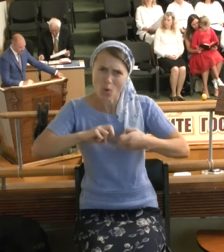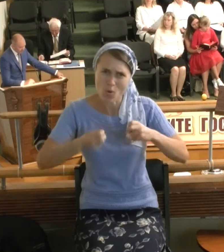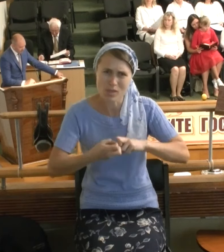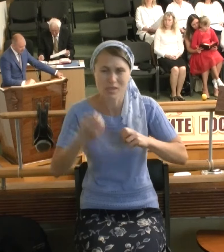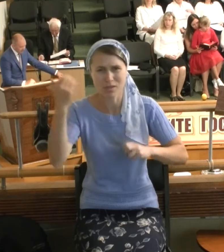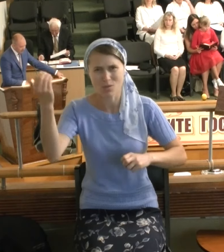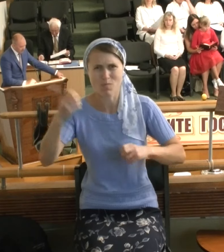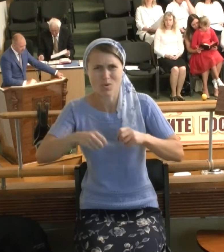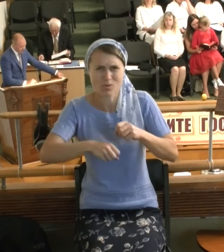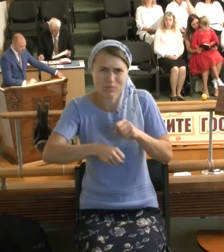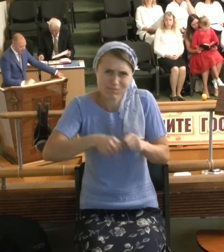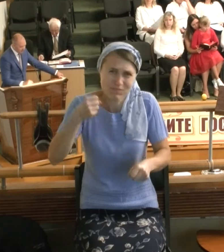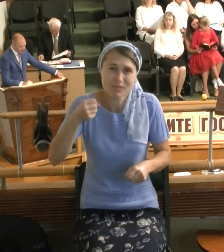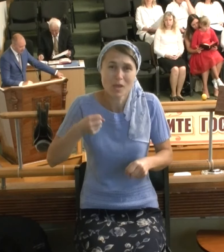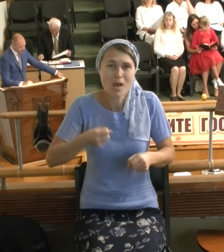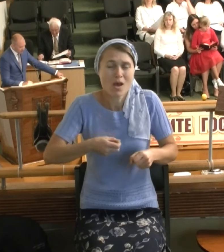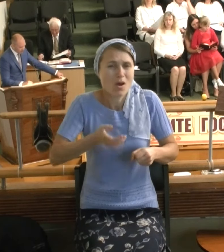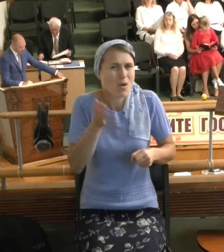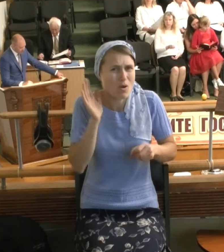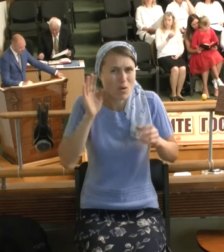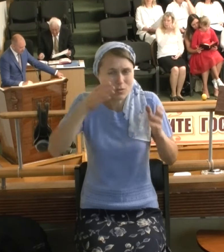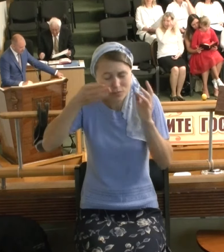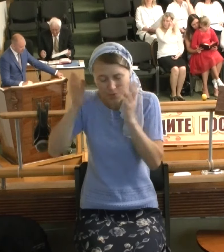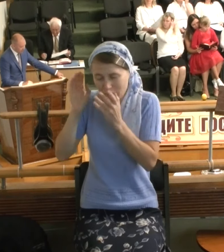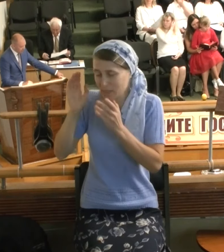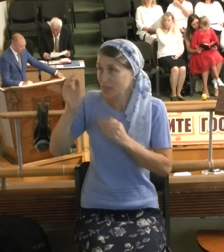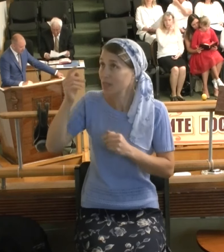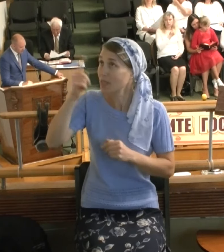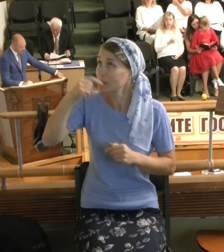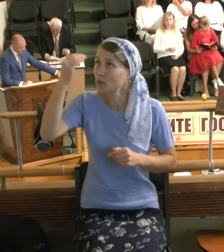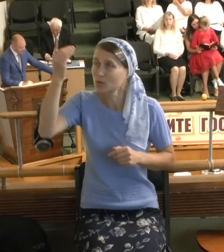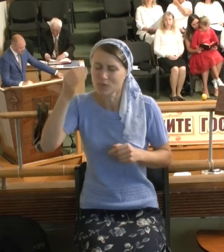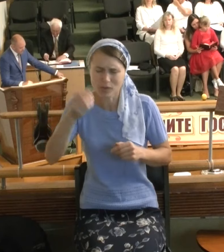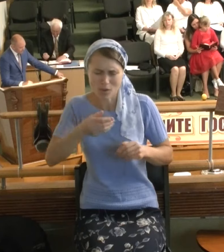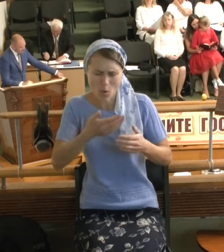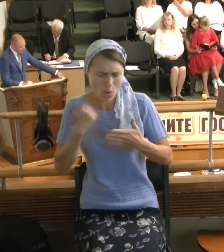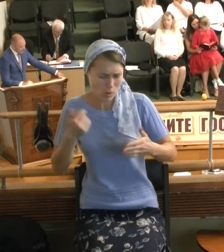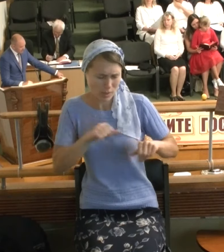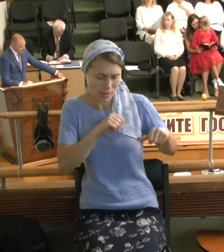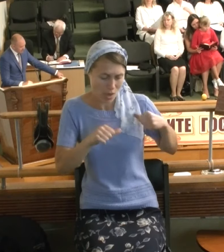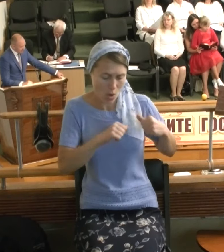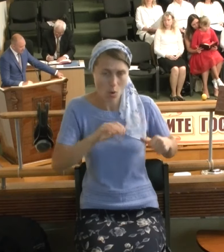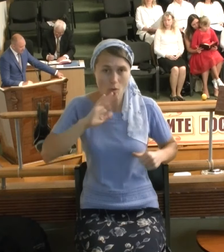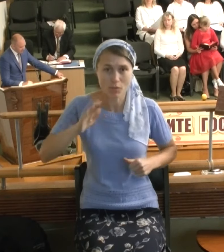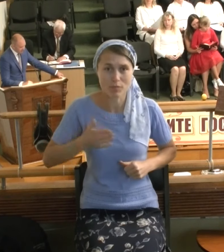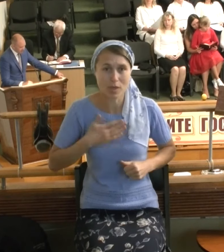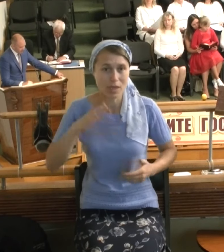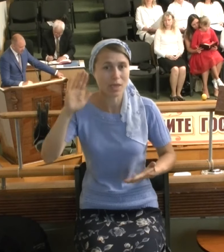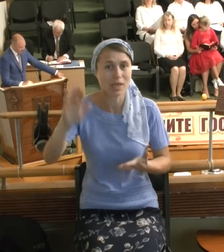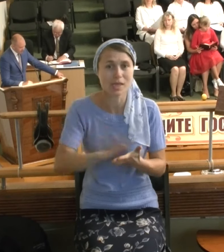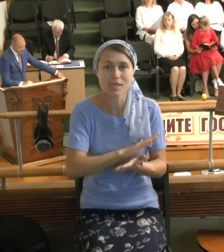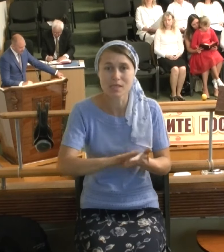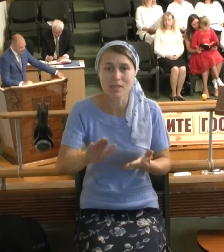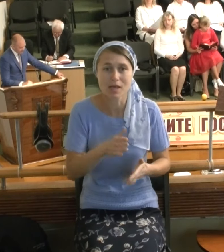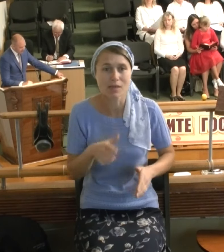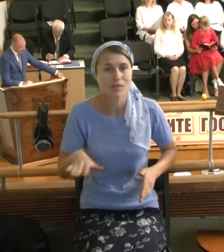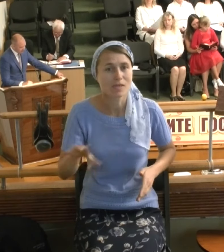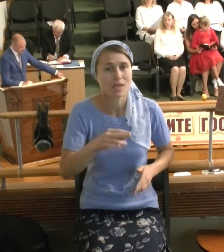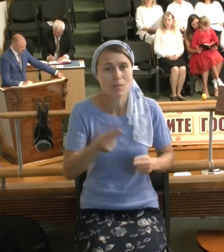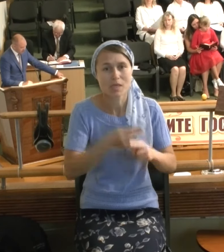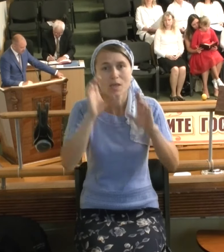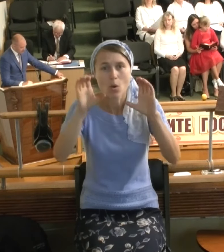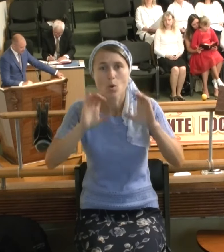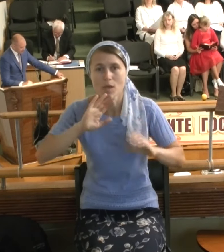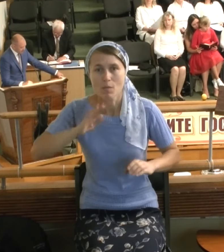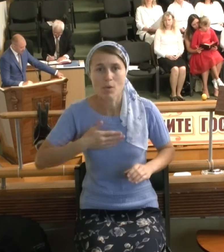сокрушенные. Отврати лицо Твое от грехов моих, и изгладь все беззакония мои.